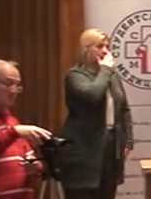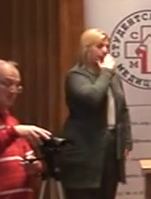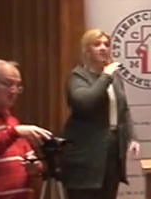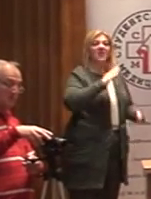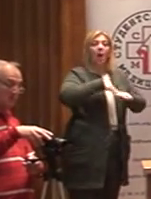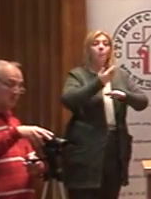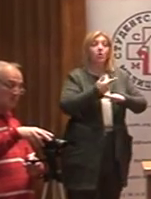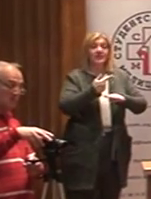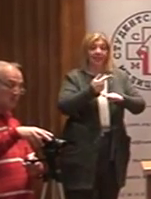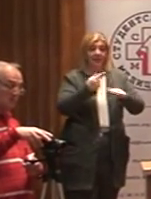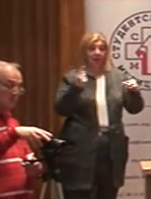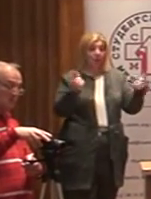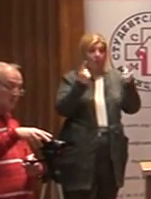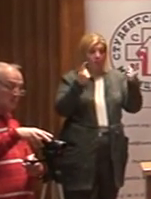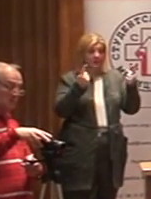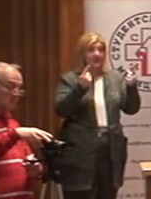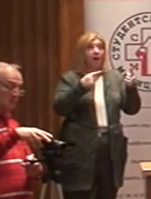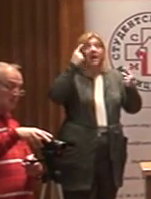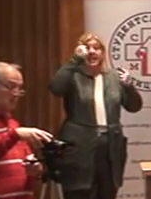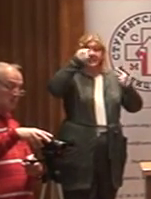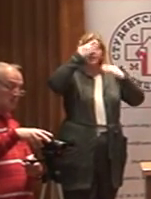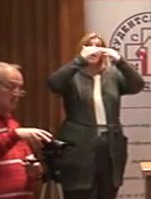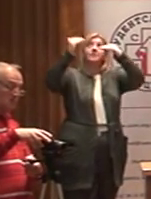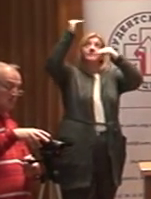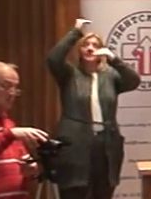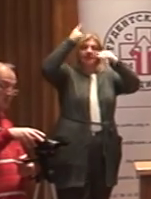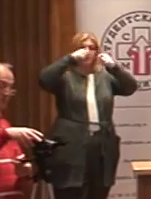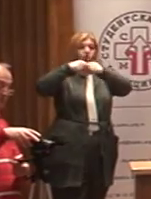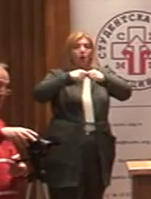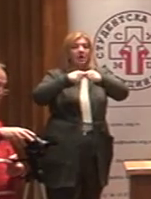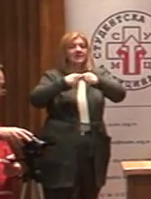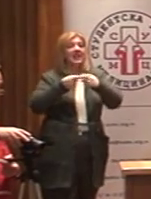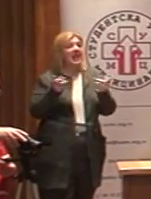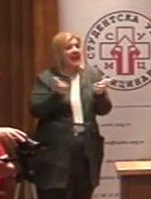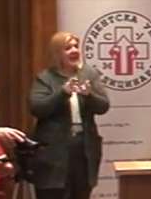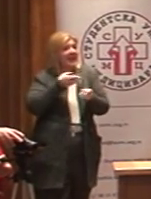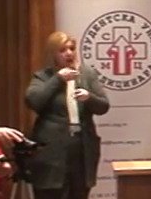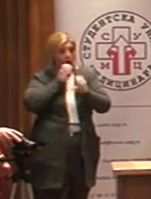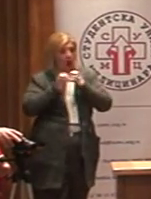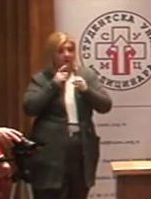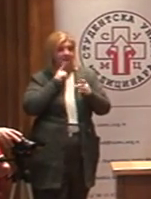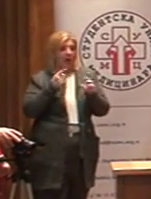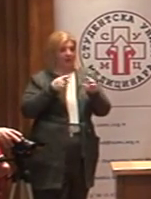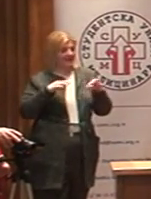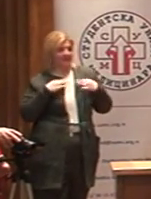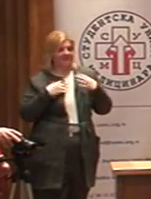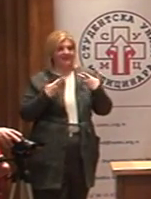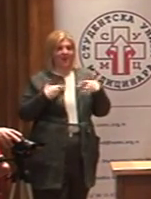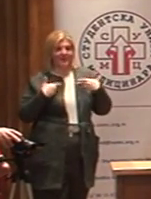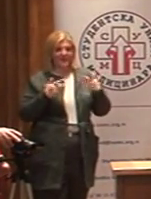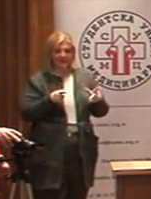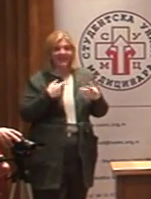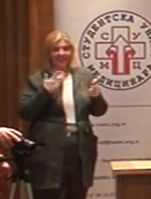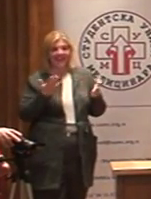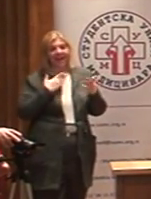Nakon promocije, na spratu iznad, će biti organizovan jedan kratak koktel za osveženje svih prisutnih. Hvala vam